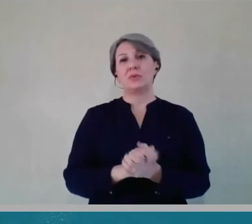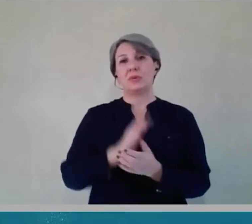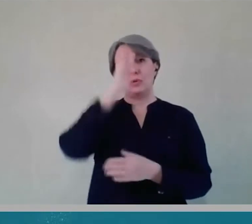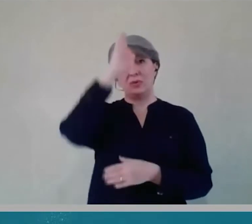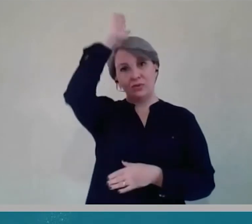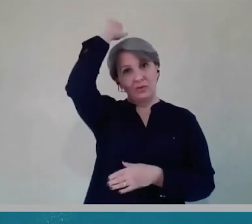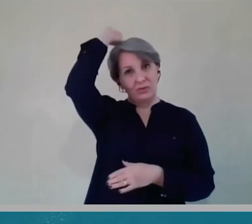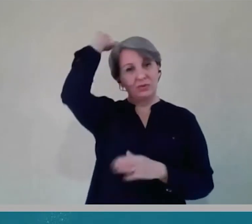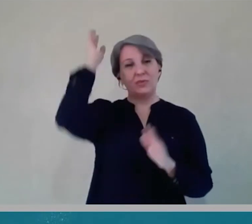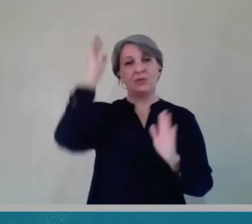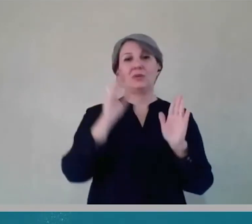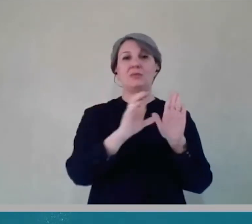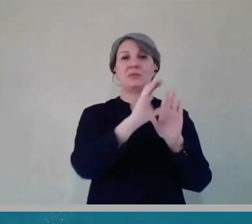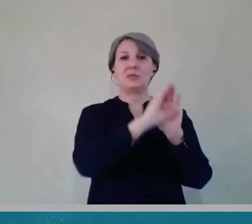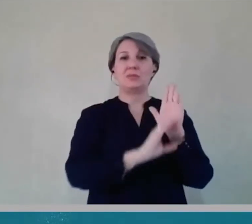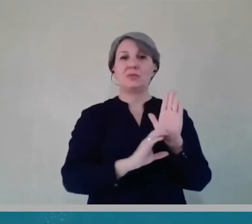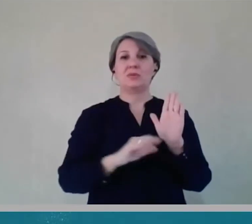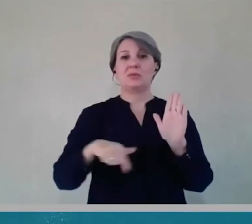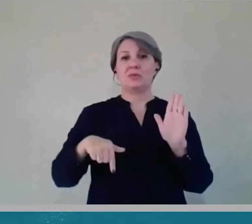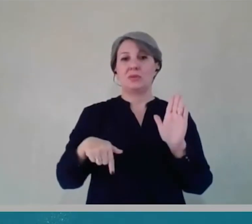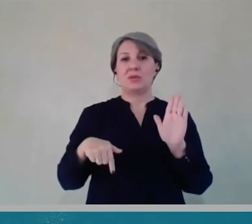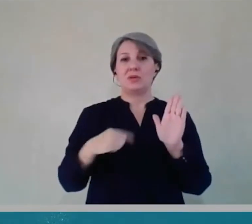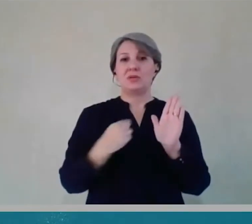Romanos 7:8.